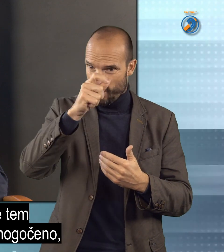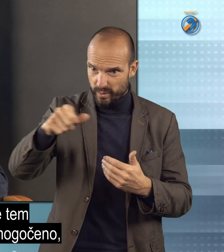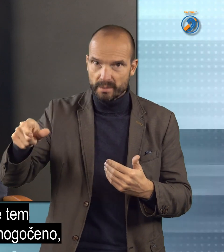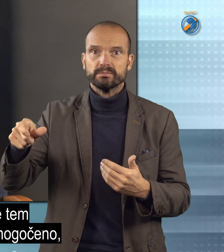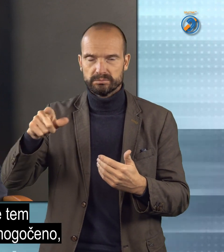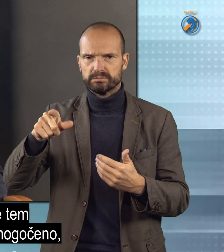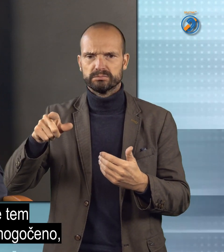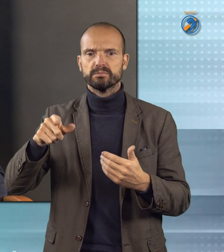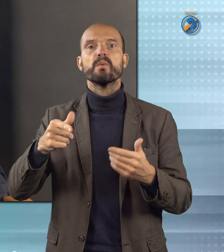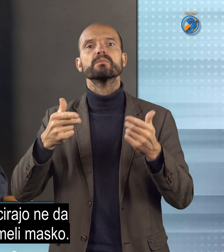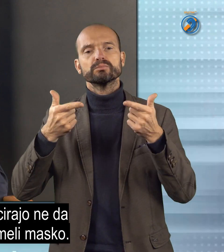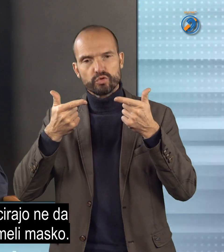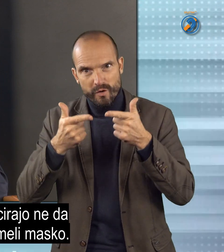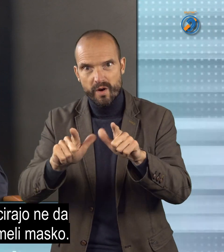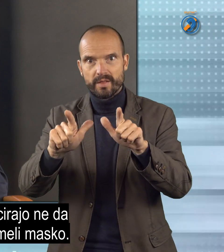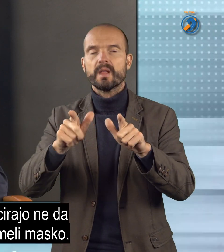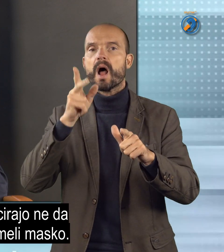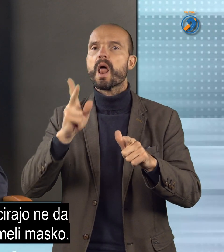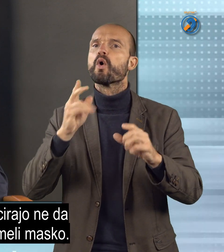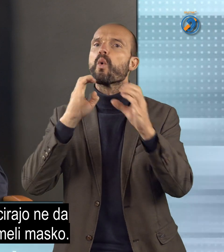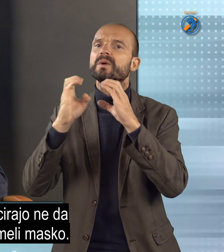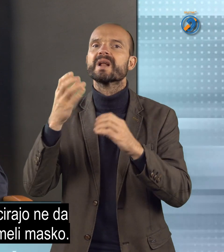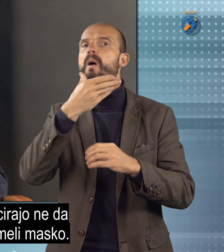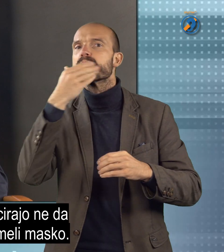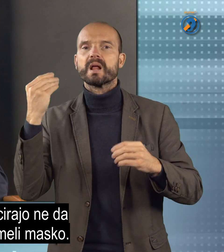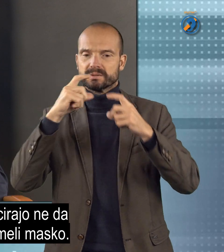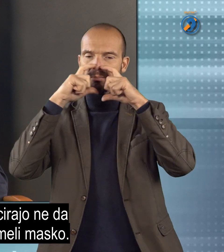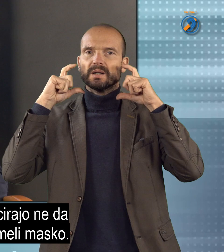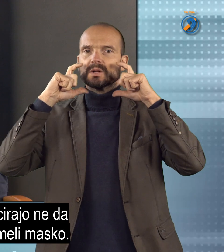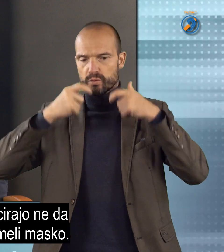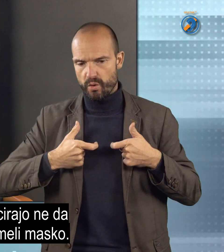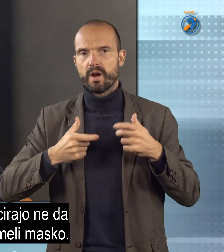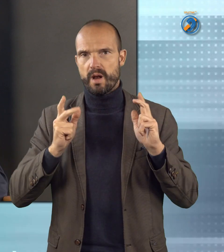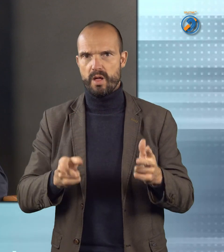ljudem omogočeno, da komunicirajo brez tega, da nosijo maske.